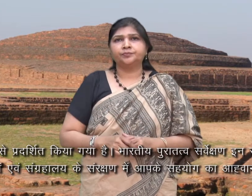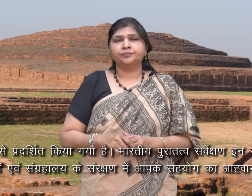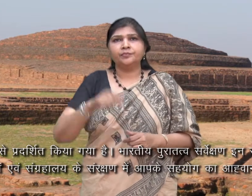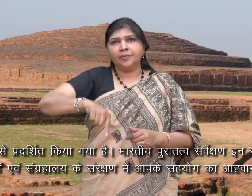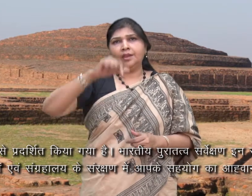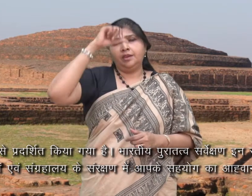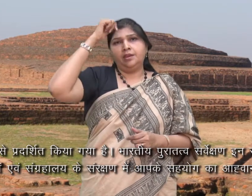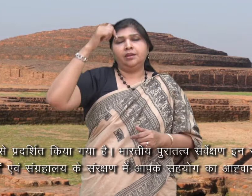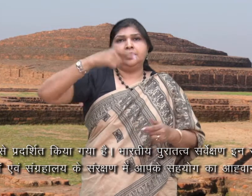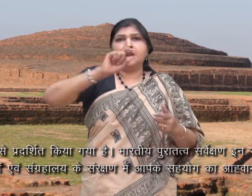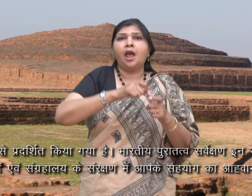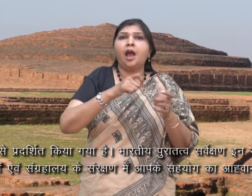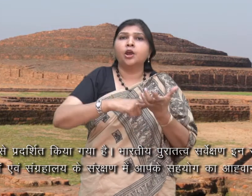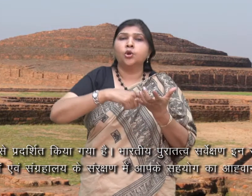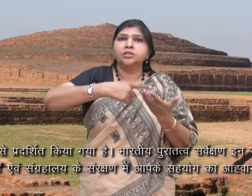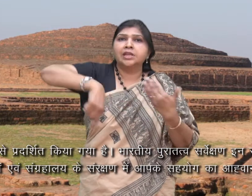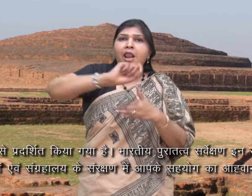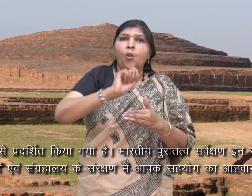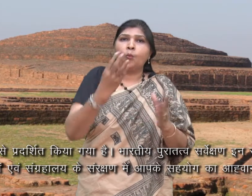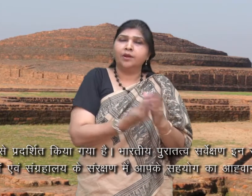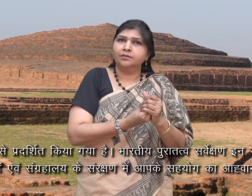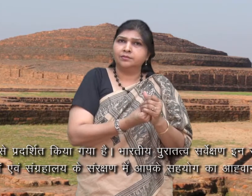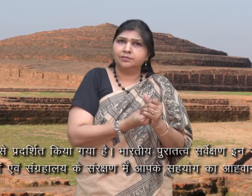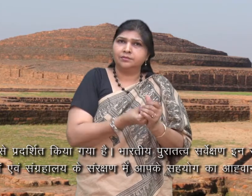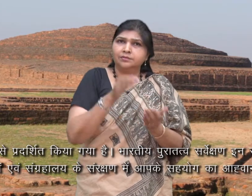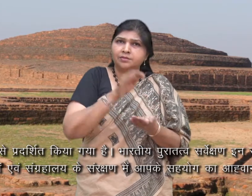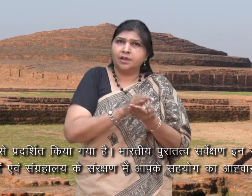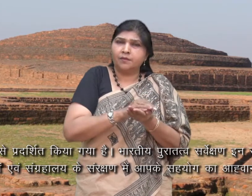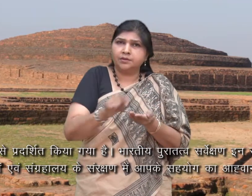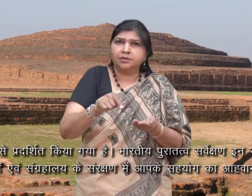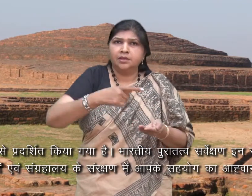भारतीय पुरातत्व सर्वेक्षण इन संरक्षित पुरास्थलों